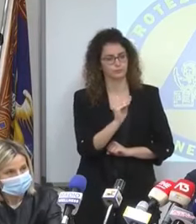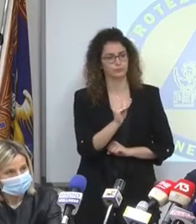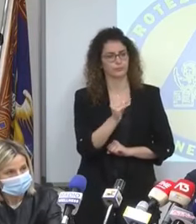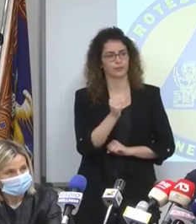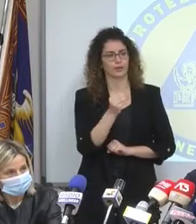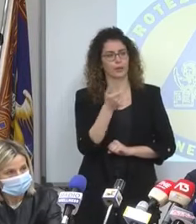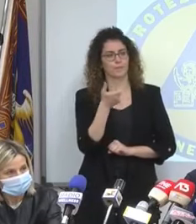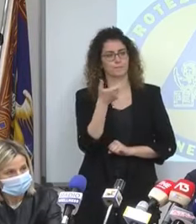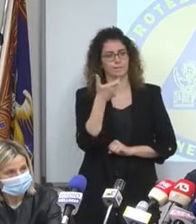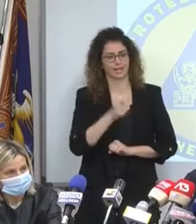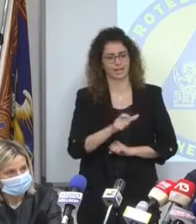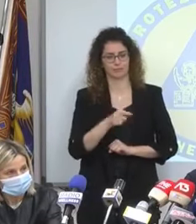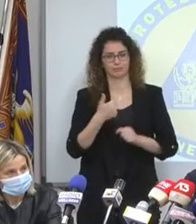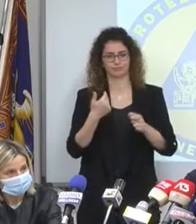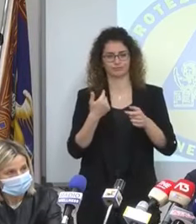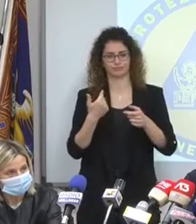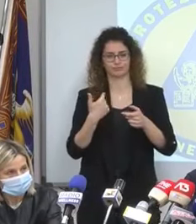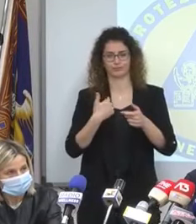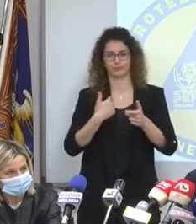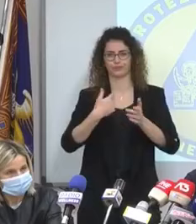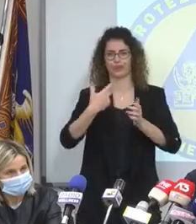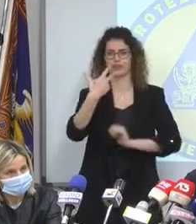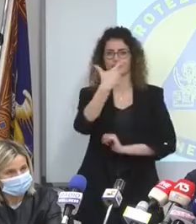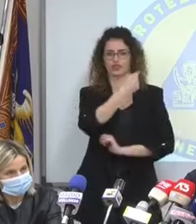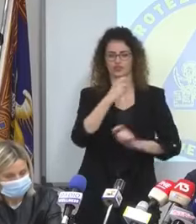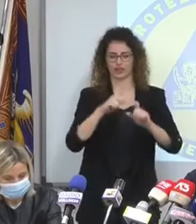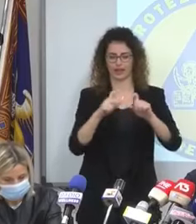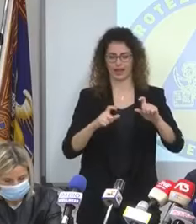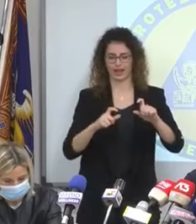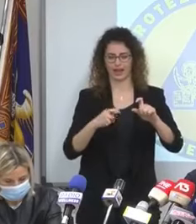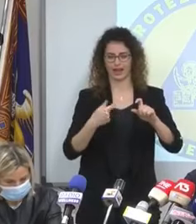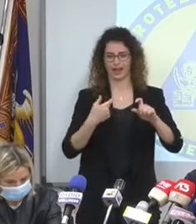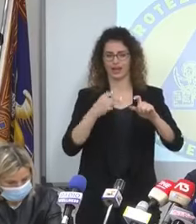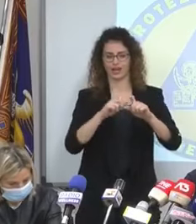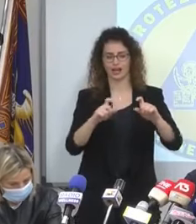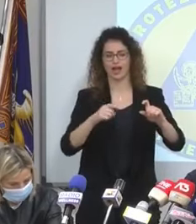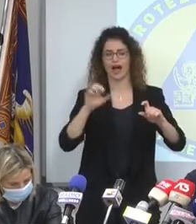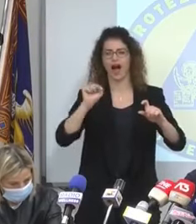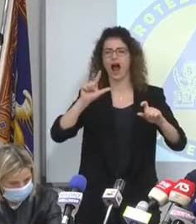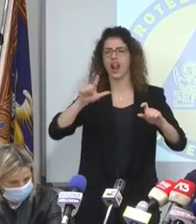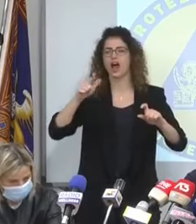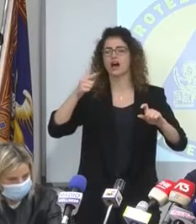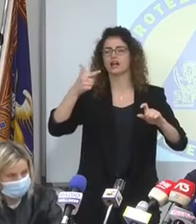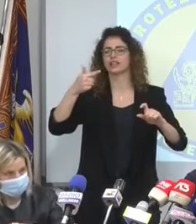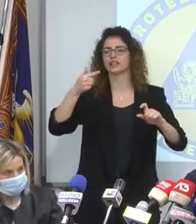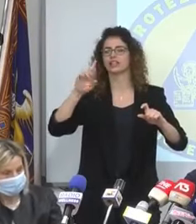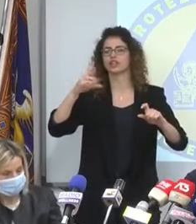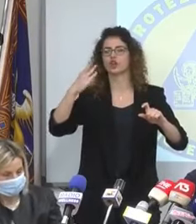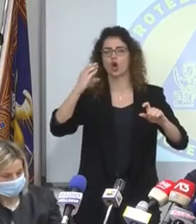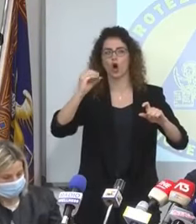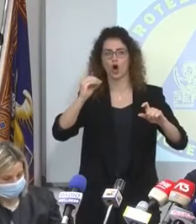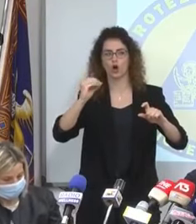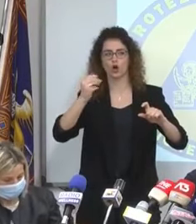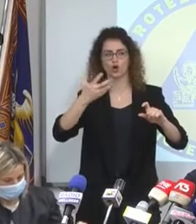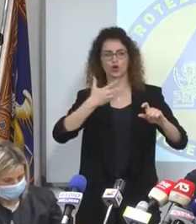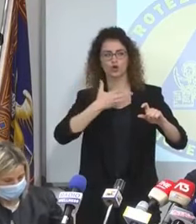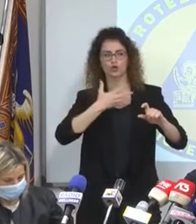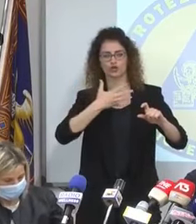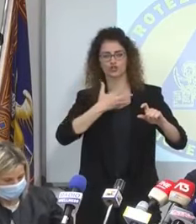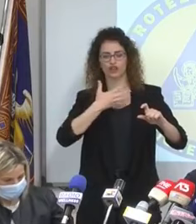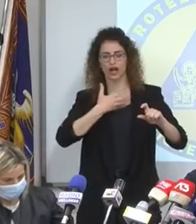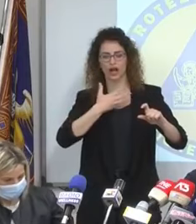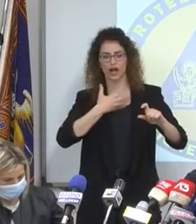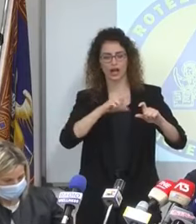nella voce altro delle vaccinazioni in Veneto figurano qualcosa come